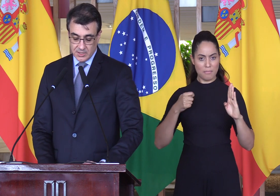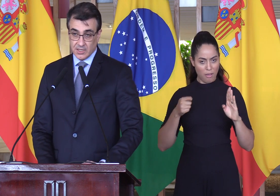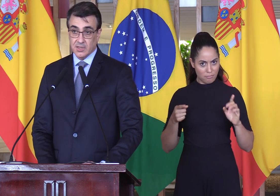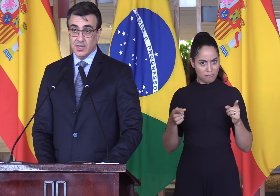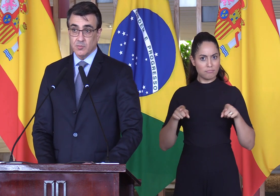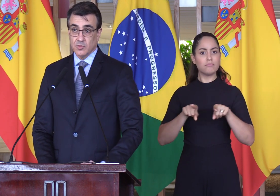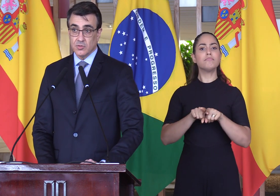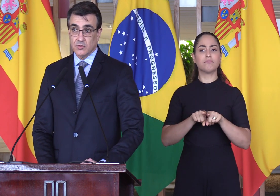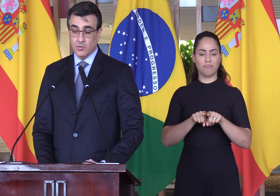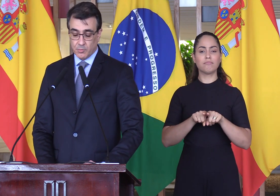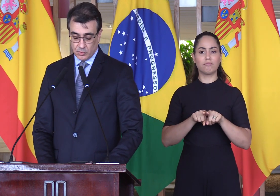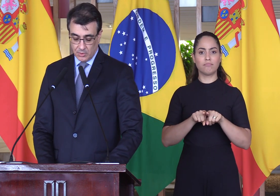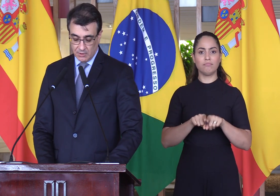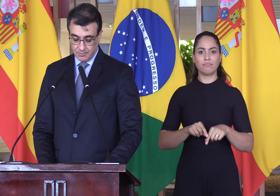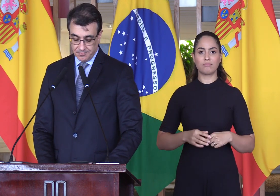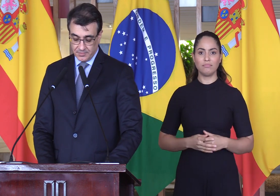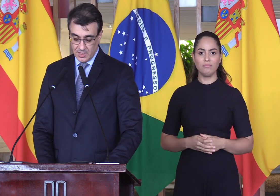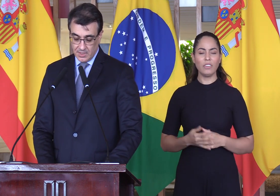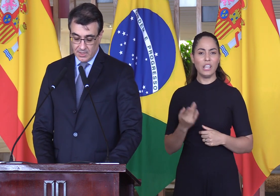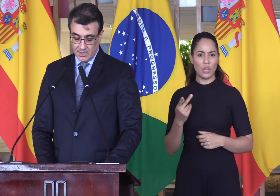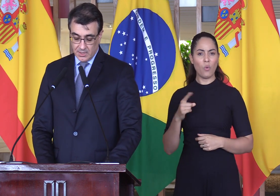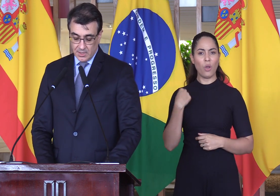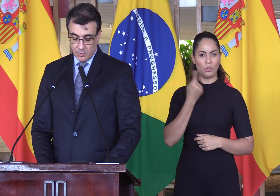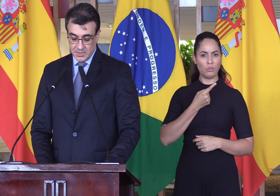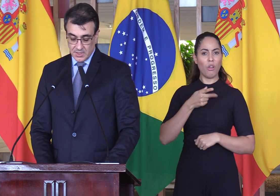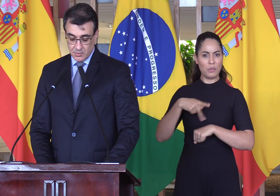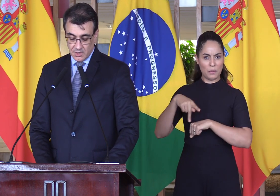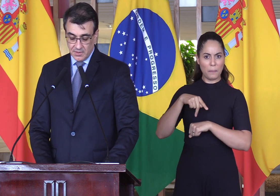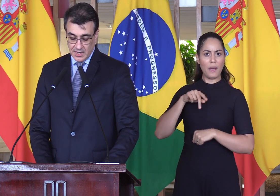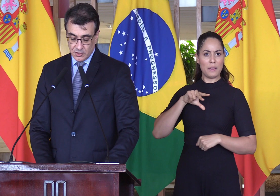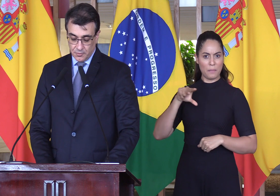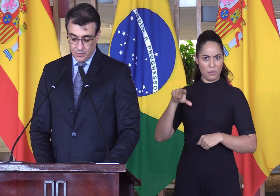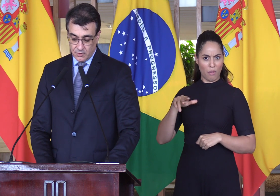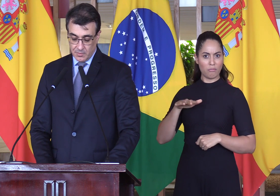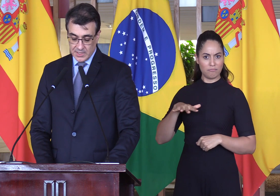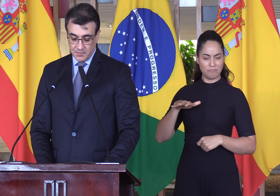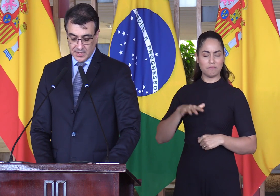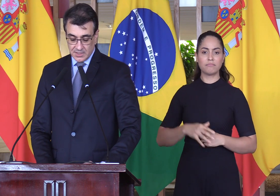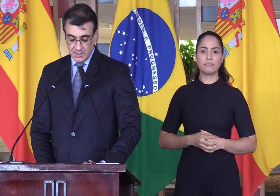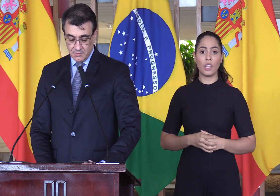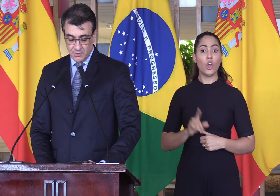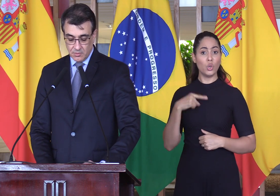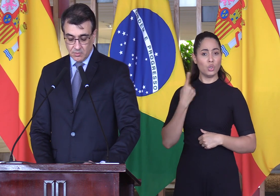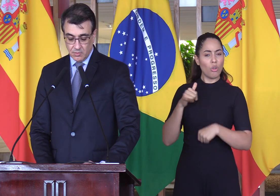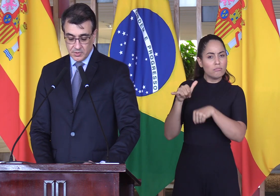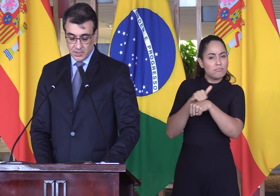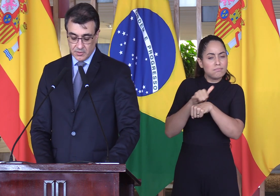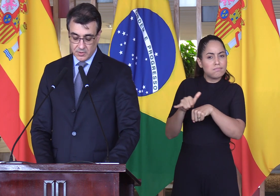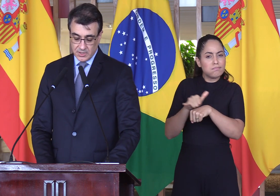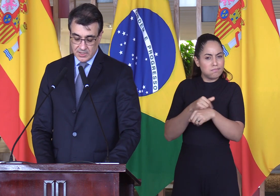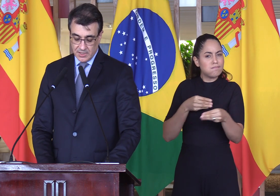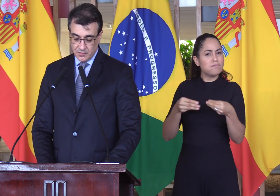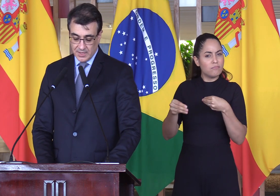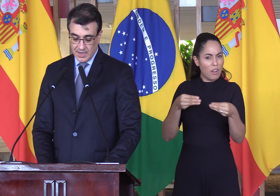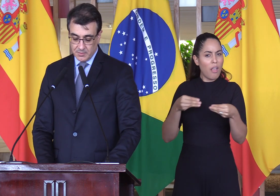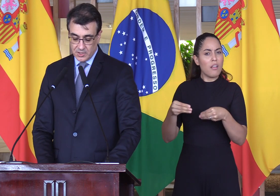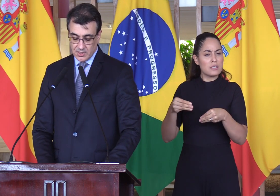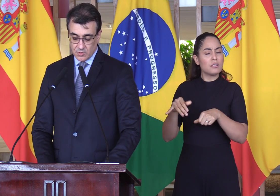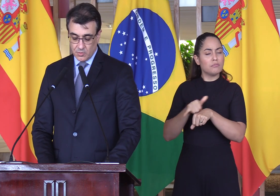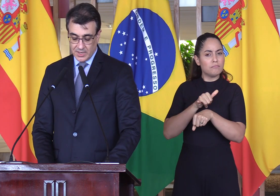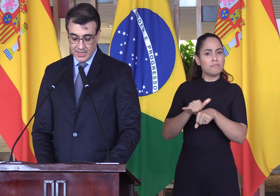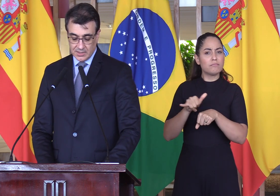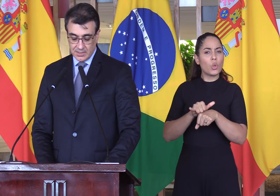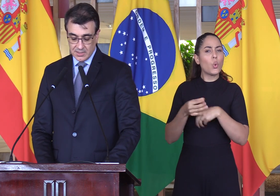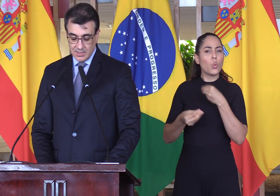semelhante ao que temos com Portugal. A comissão servirá de fórum mais flexível, com o objetivo de identificar